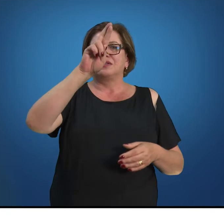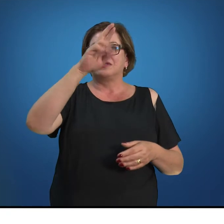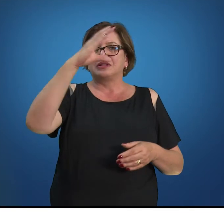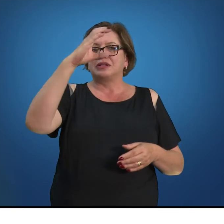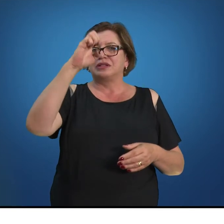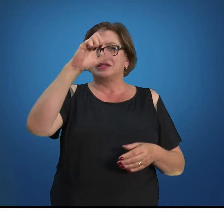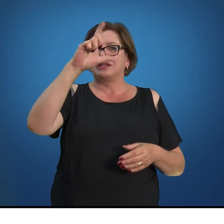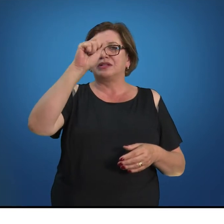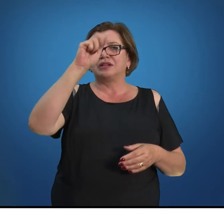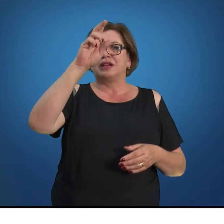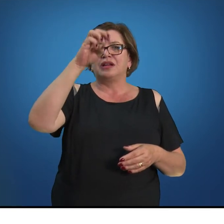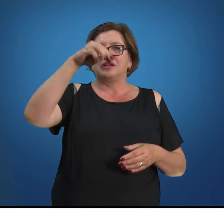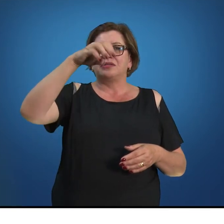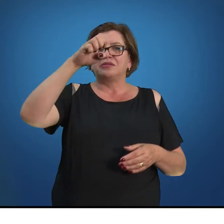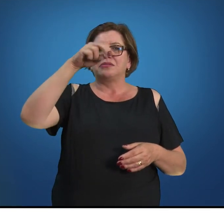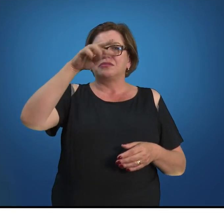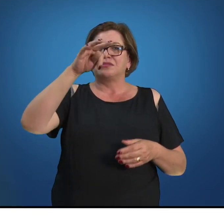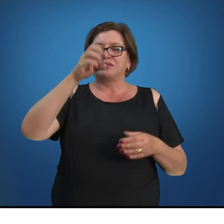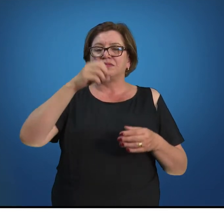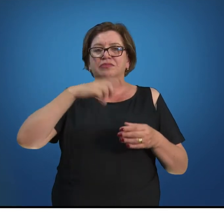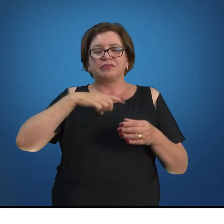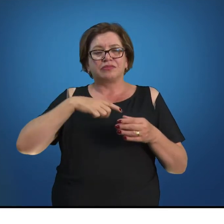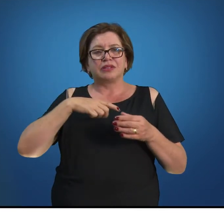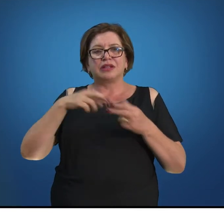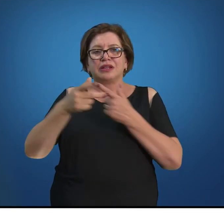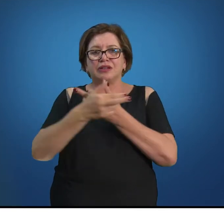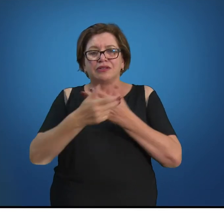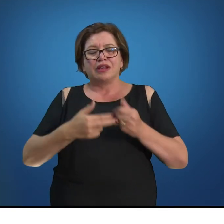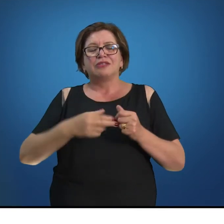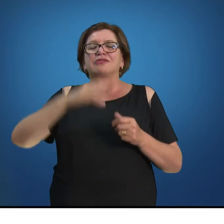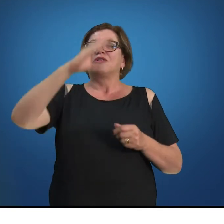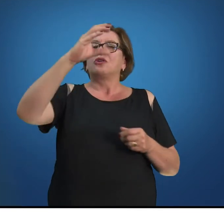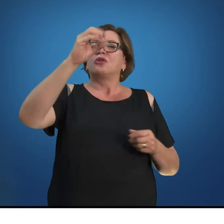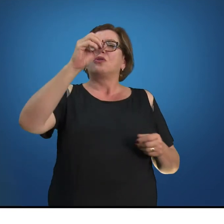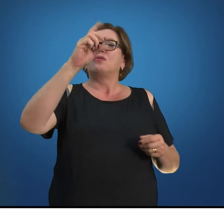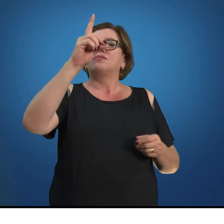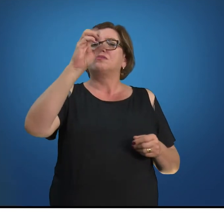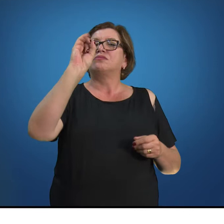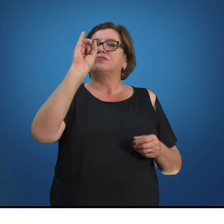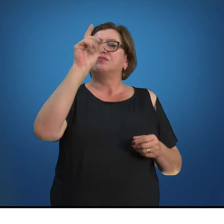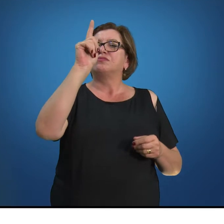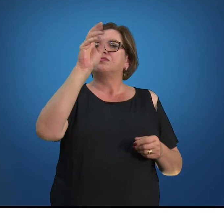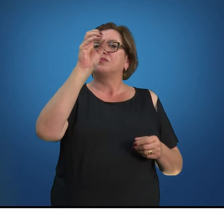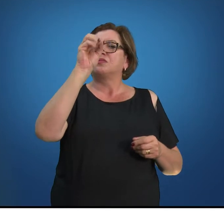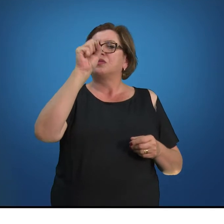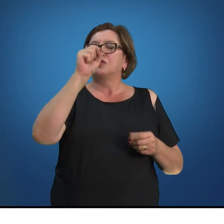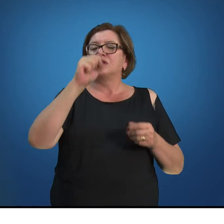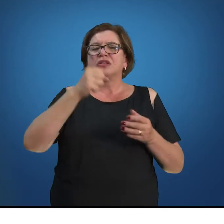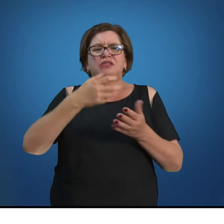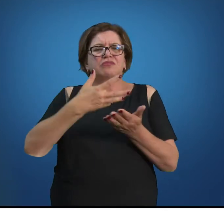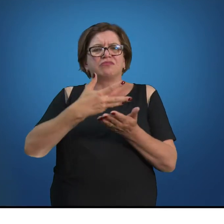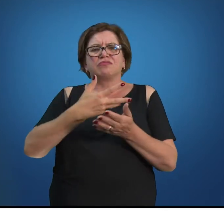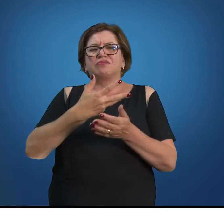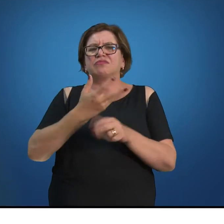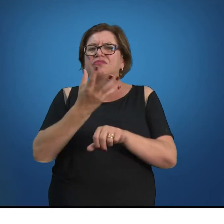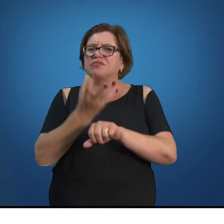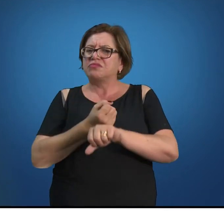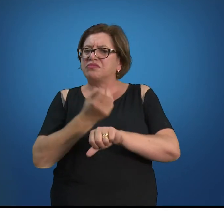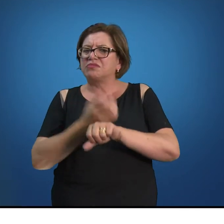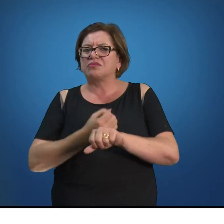de Obras e Posturas, o Código Sanitário ou Ambiental, o Código Tributário, a